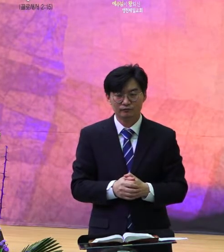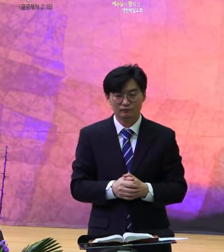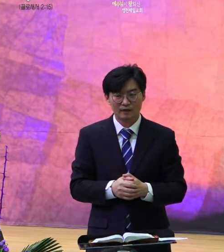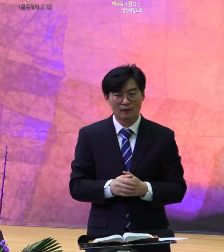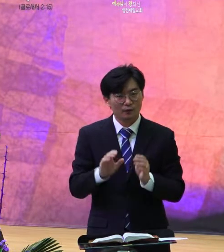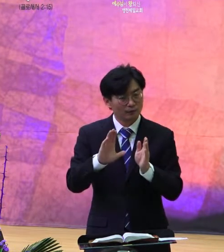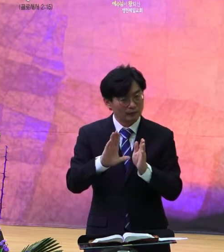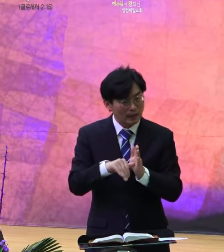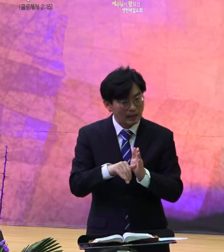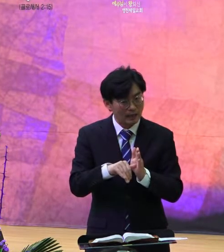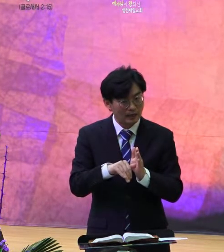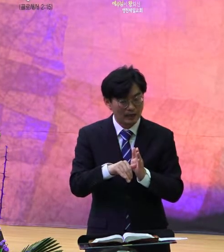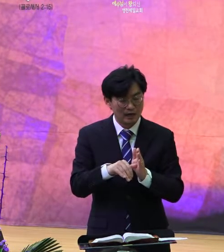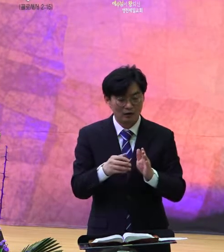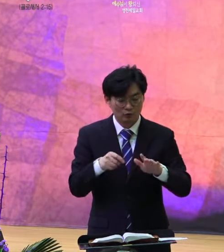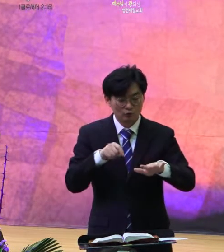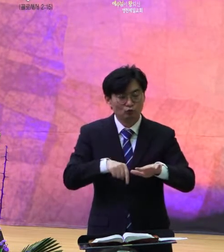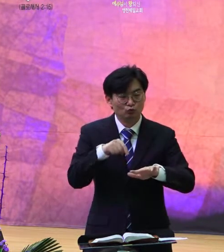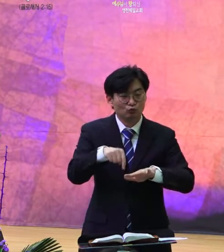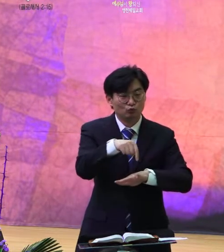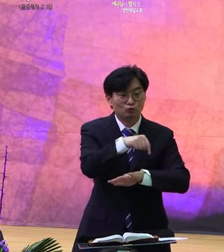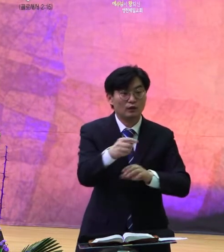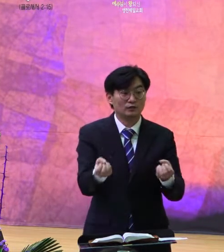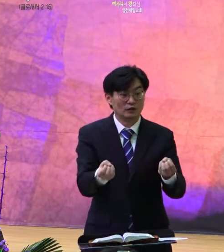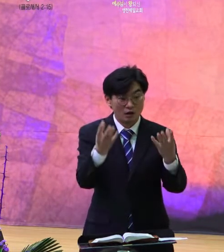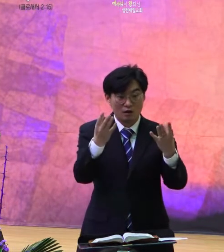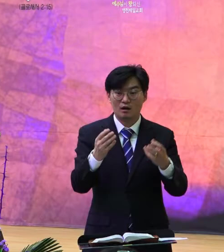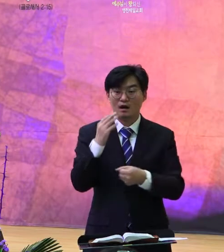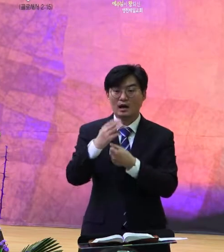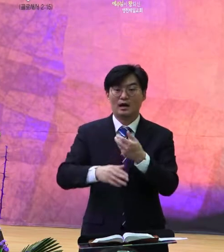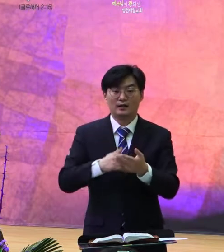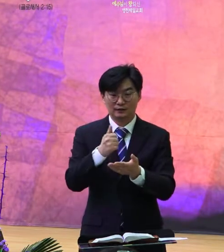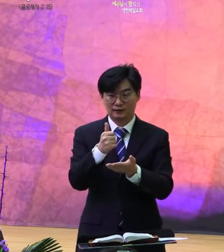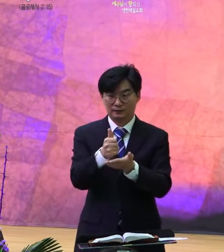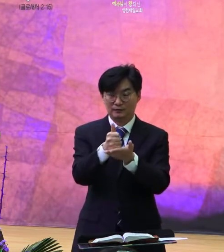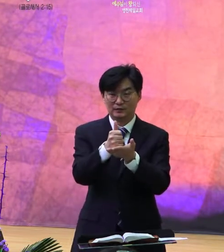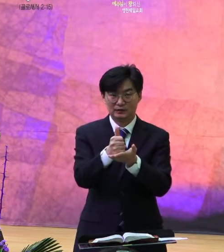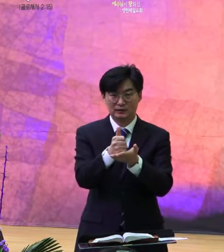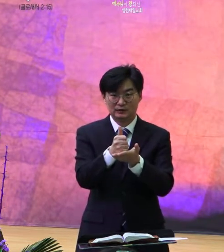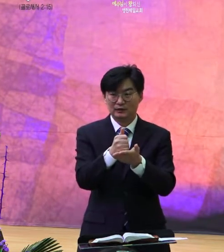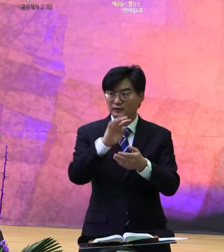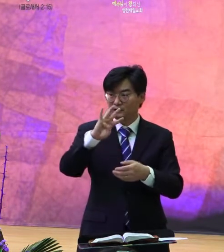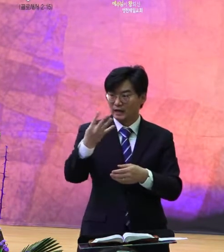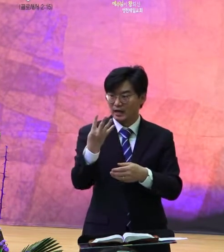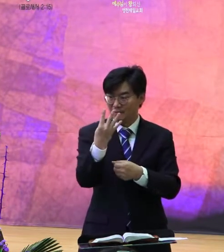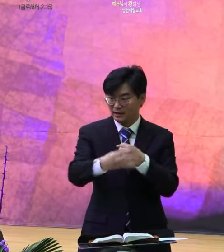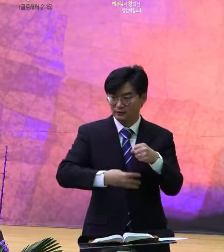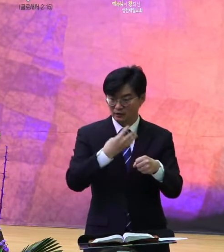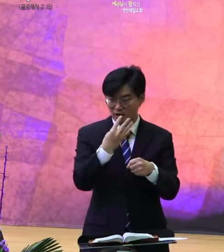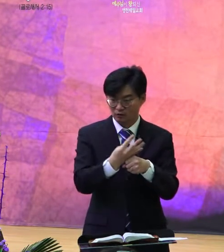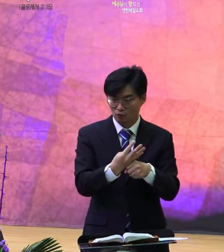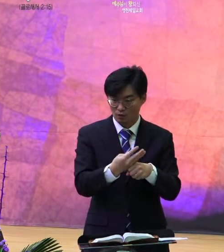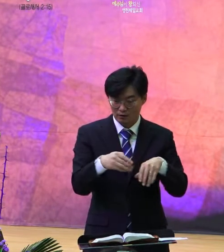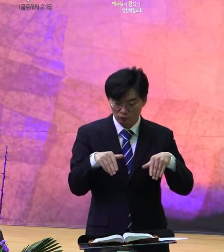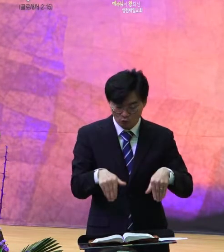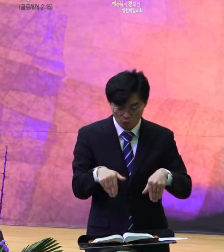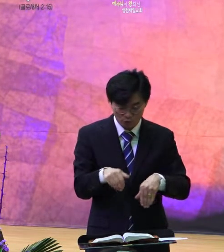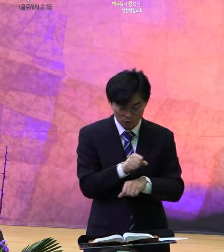6월절이었는데요. 6월절 여러분 아시죠? 하나님께서 이스라엘 백성들을 400년 노예에서 기적같은 하나님의